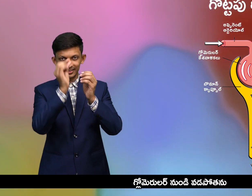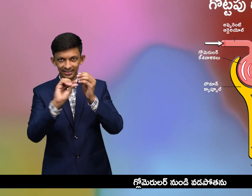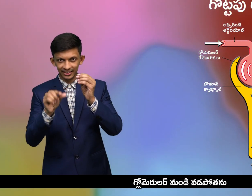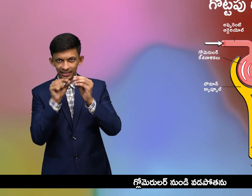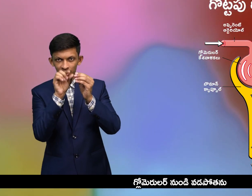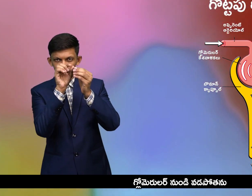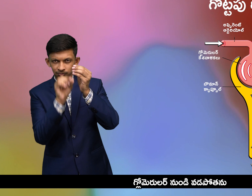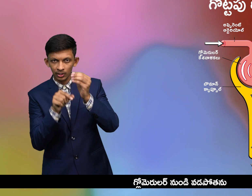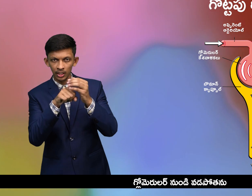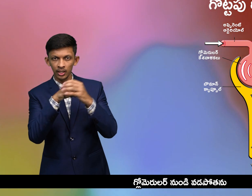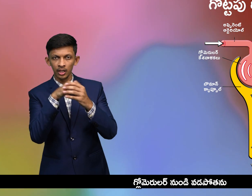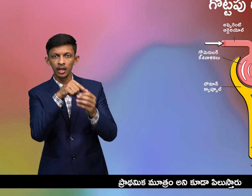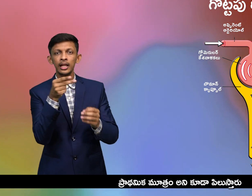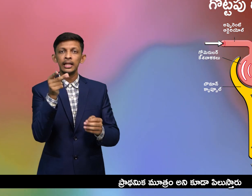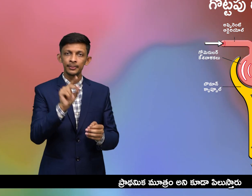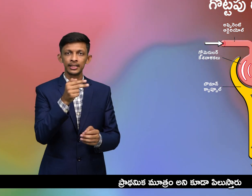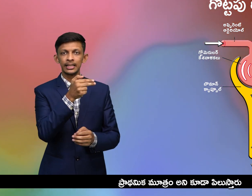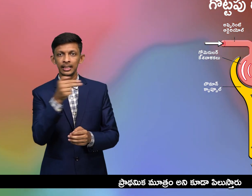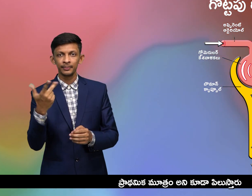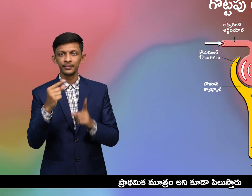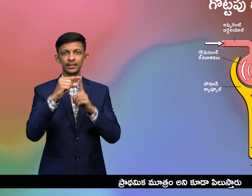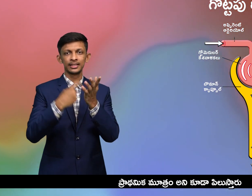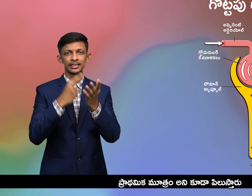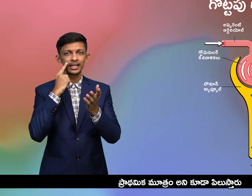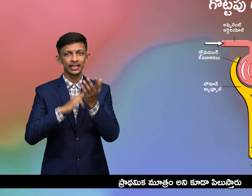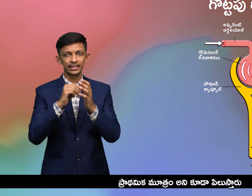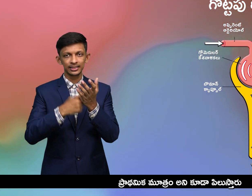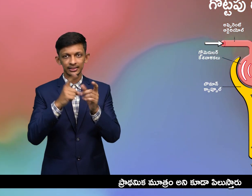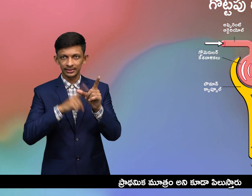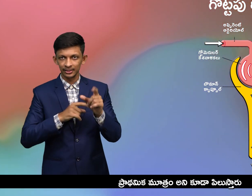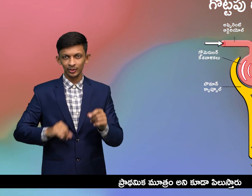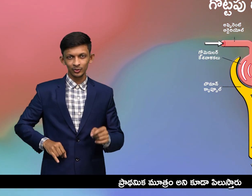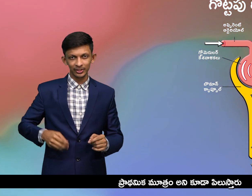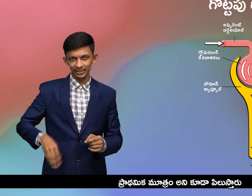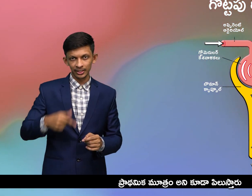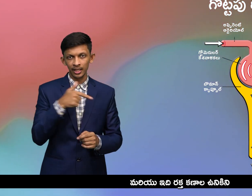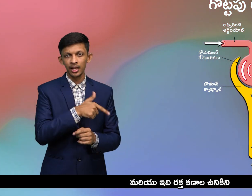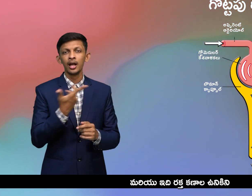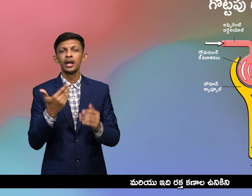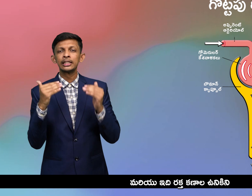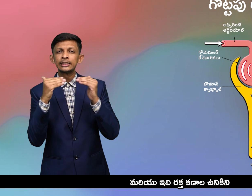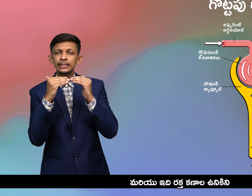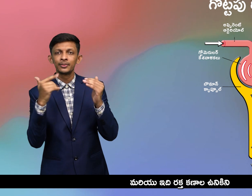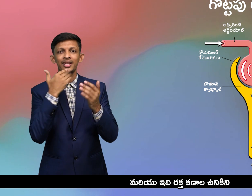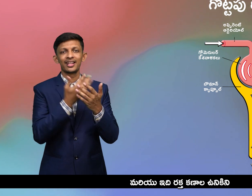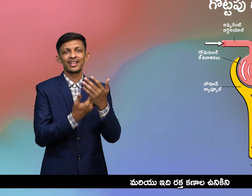గ్లోమెరులర్ నుండి వడపోతను ప్రాథమిక మూత్రం అని కూడా పిలుస్తారు మరియు ఇది రక్త